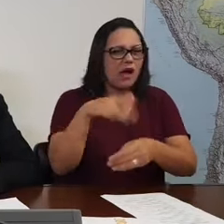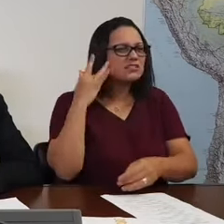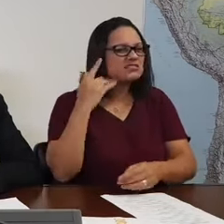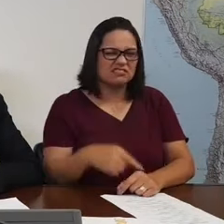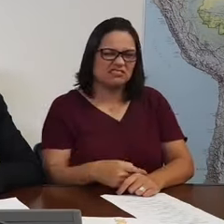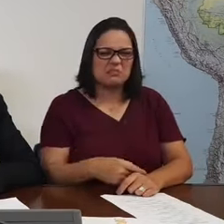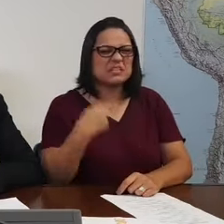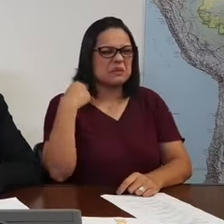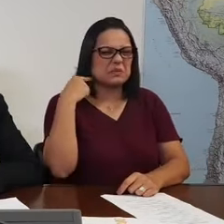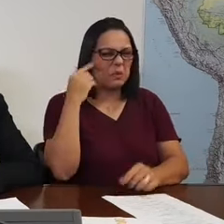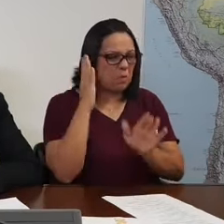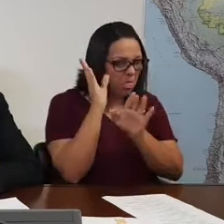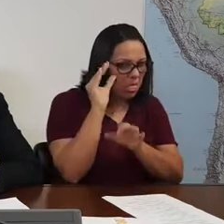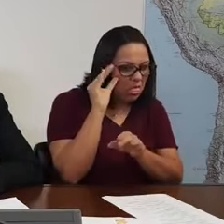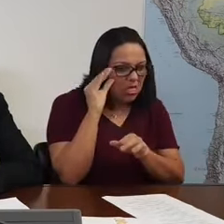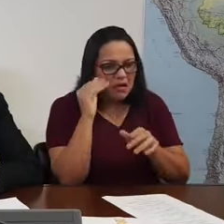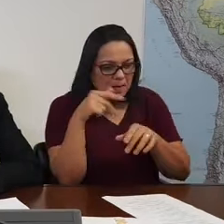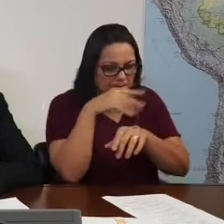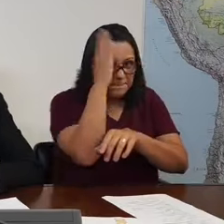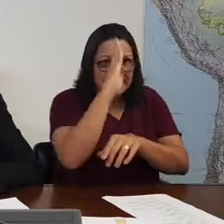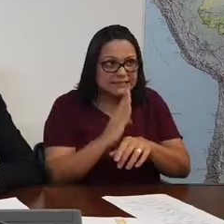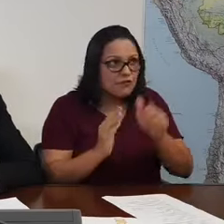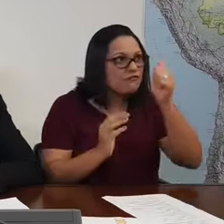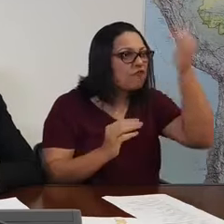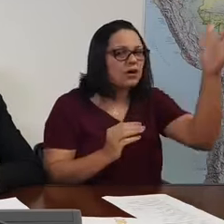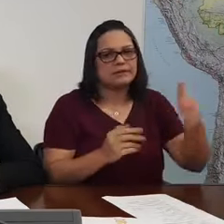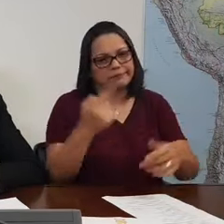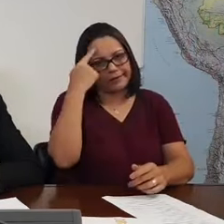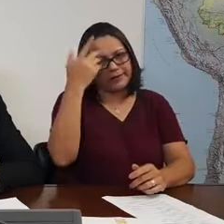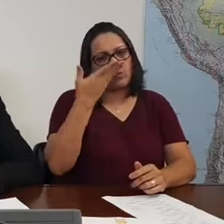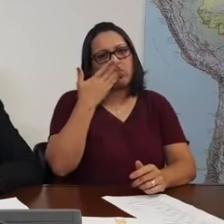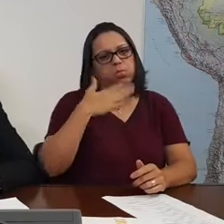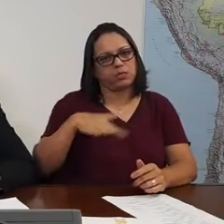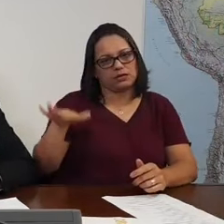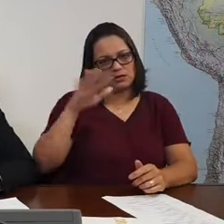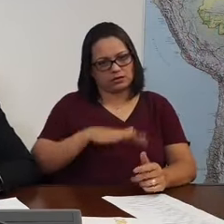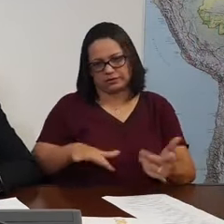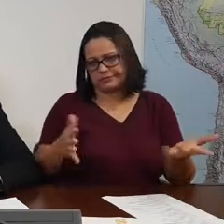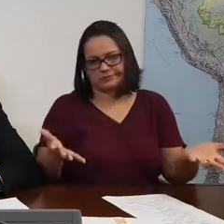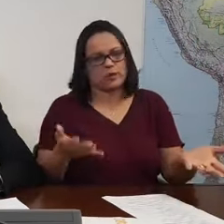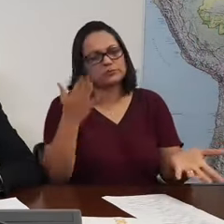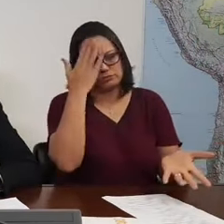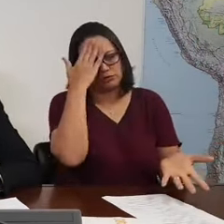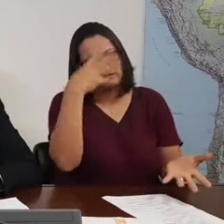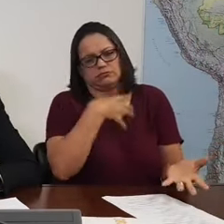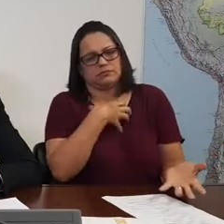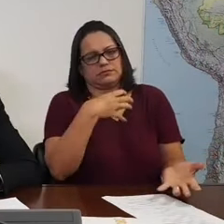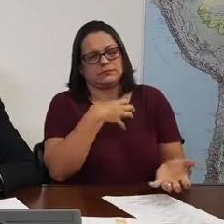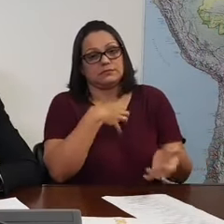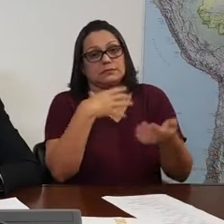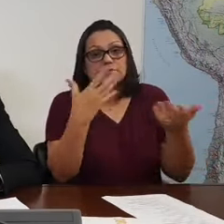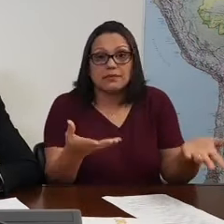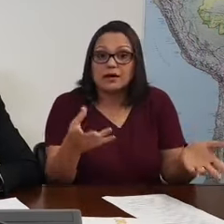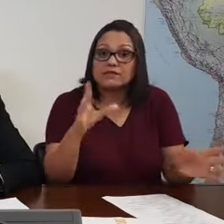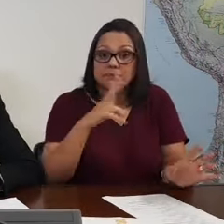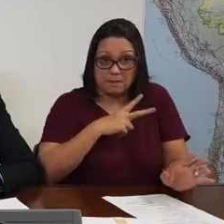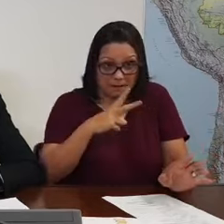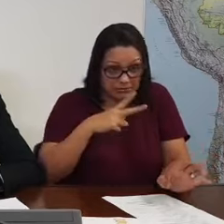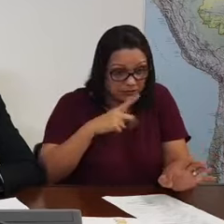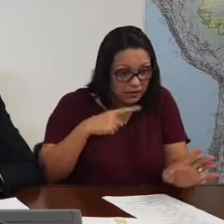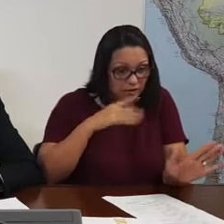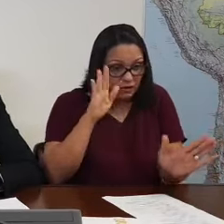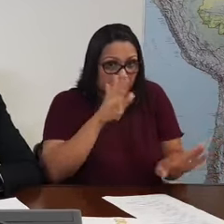bisbilhotado por alguém de dentro ou de fora do Brasil, seria uma infantilidade da nossa parte aí. Mas, se alguém tem coisa particular, se